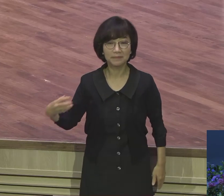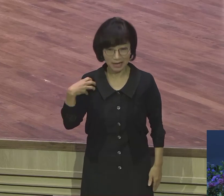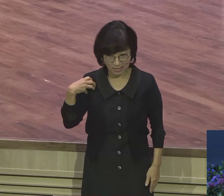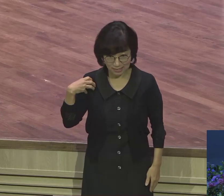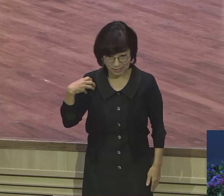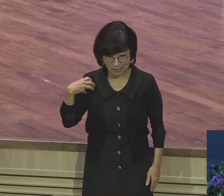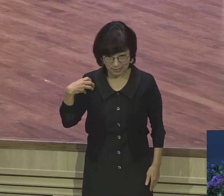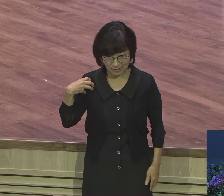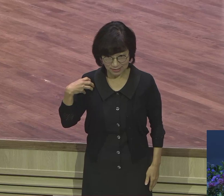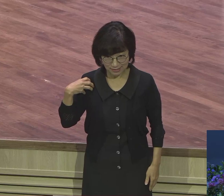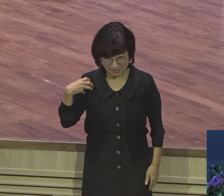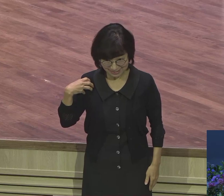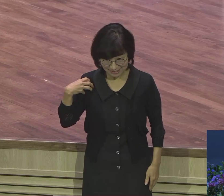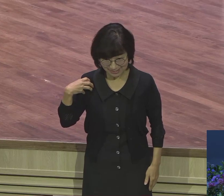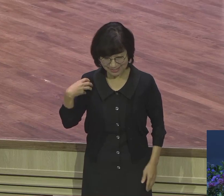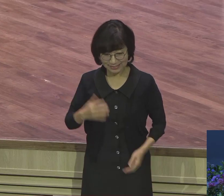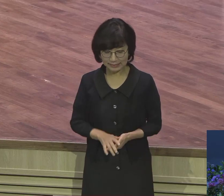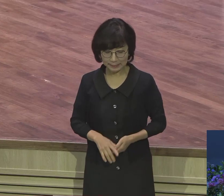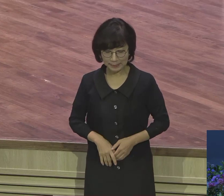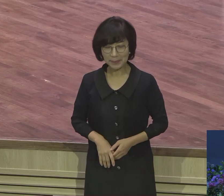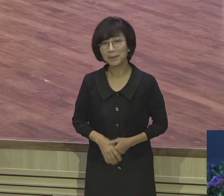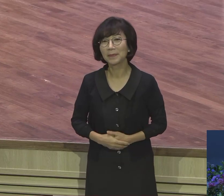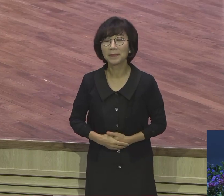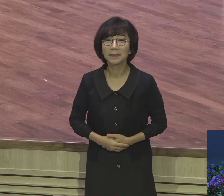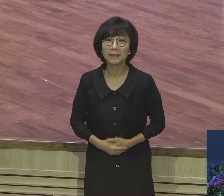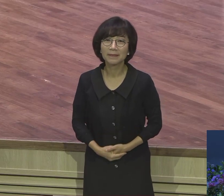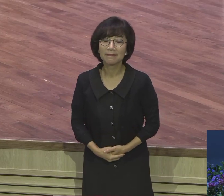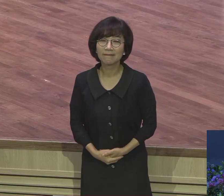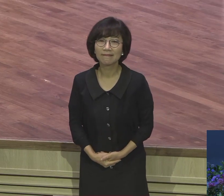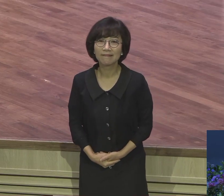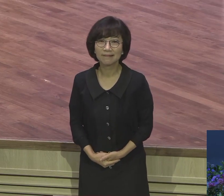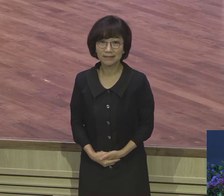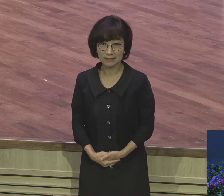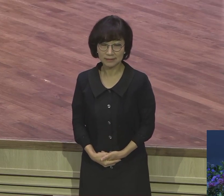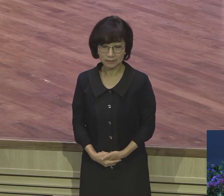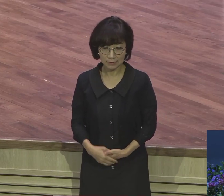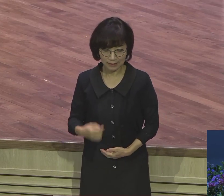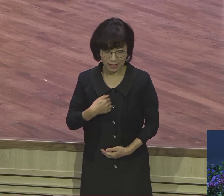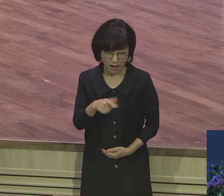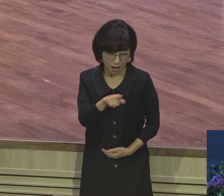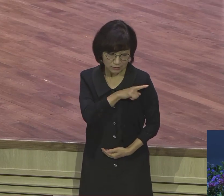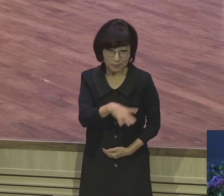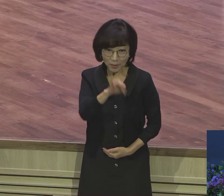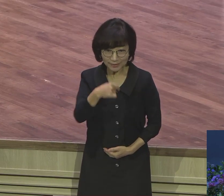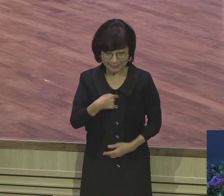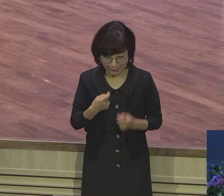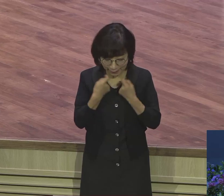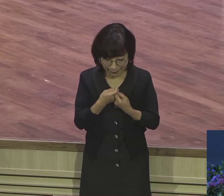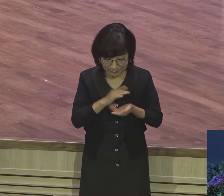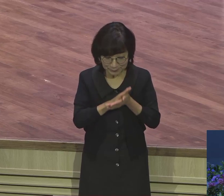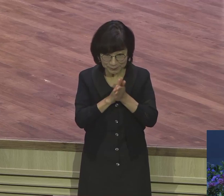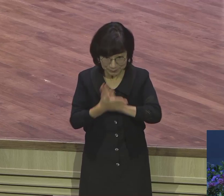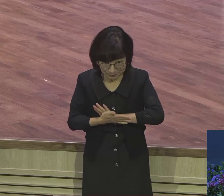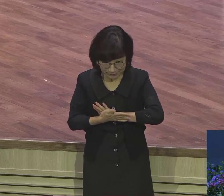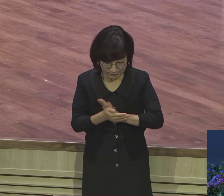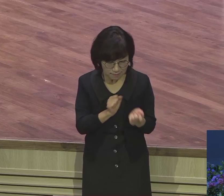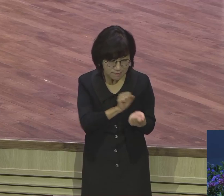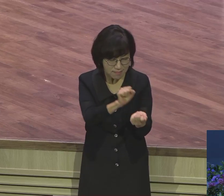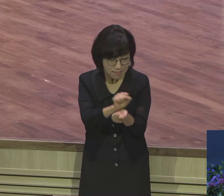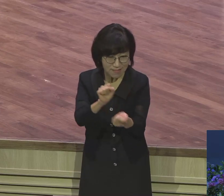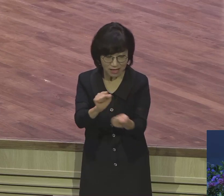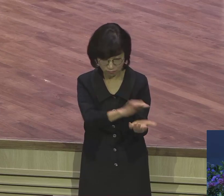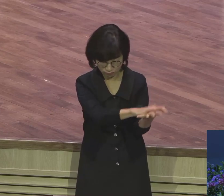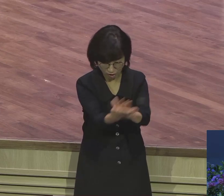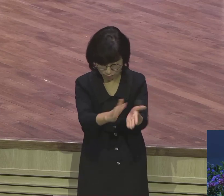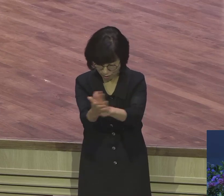되자. 한 단계 더 나아갔어. 내가 바뀌어야 다른 사람은 바꾸지. 내가 안 바뀐 데 그걸 바꿀 수는 없지요.